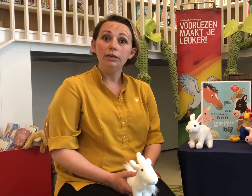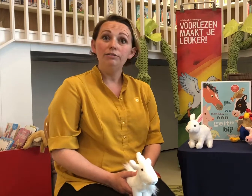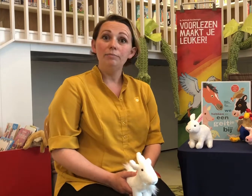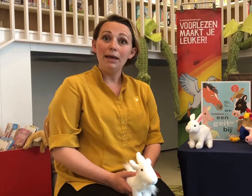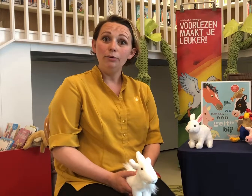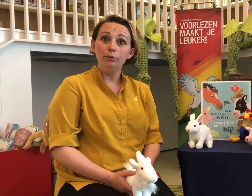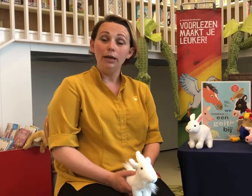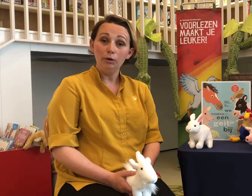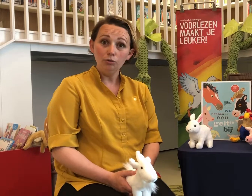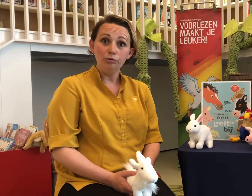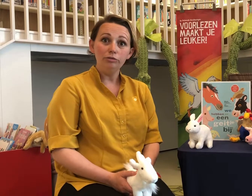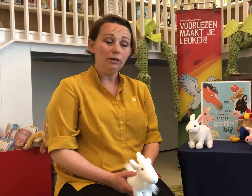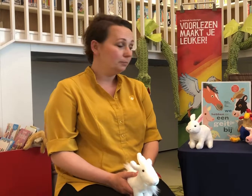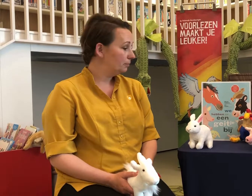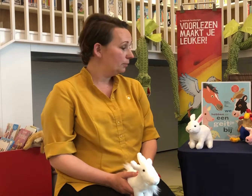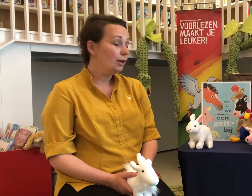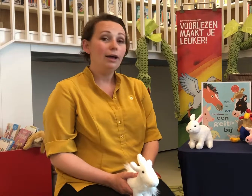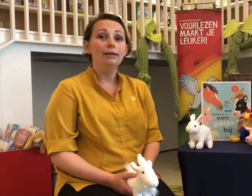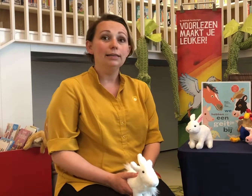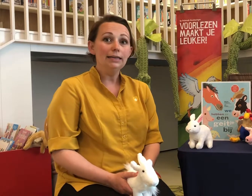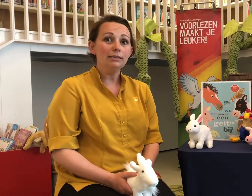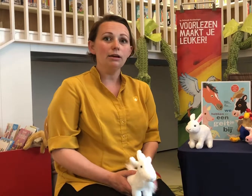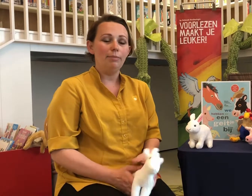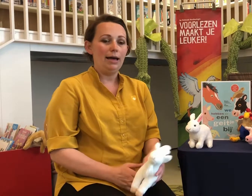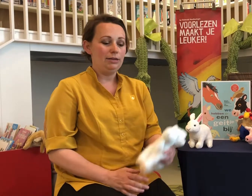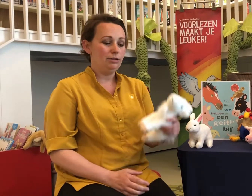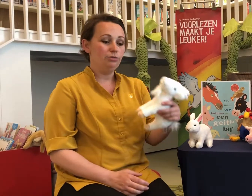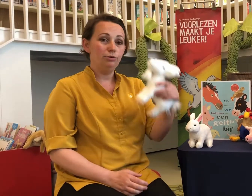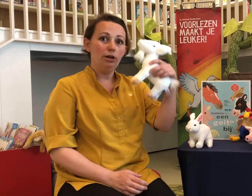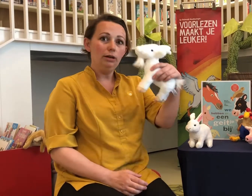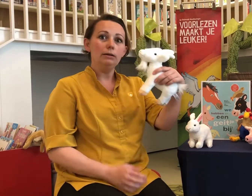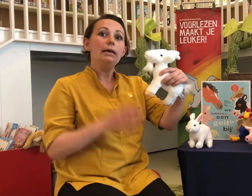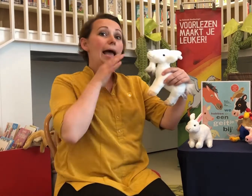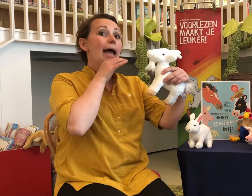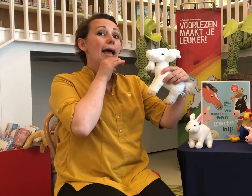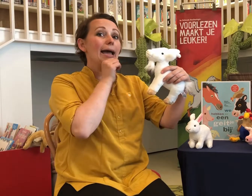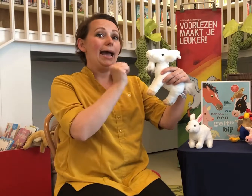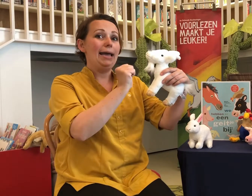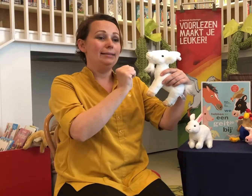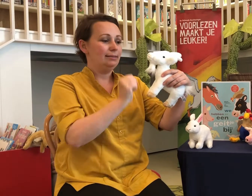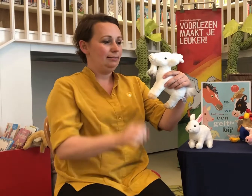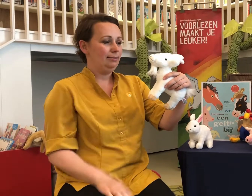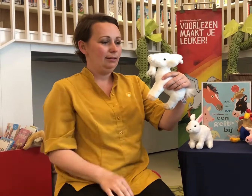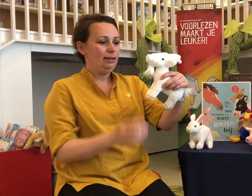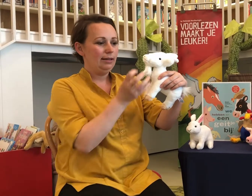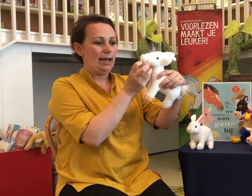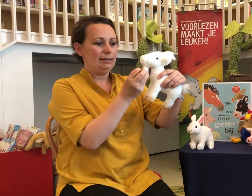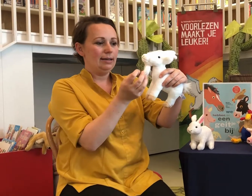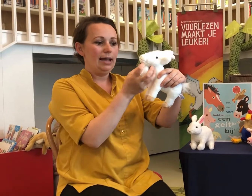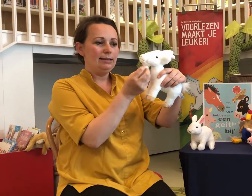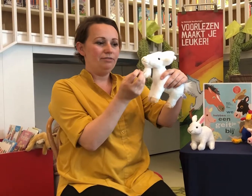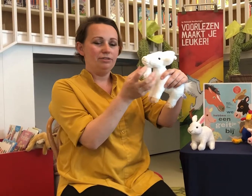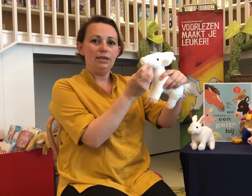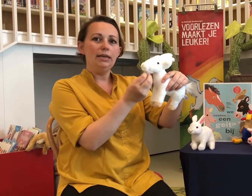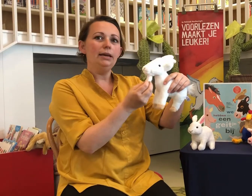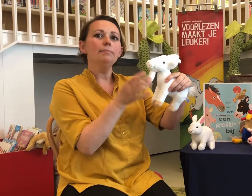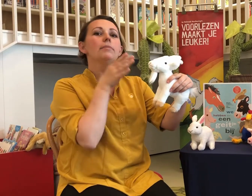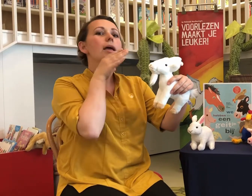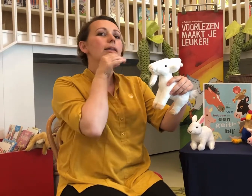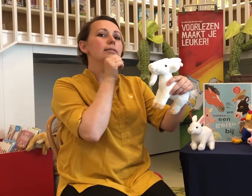die weer meedoen en goed oefenen. Het eerste gebaar is natuurlijk geit. Kijk de geit heeft een sikje en dat